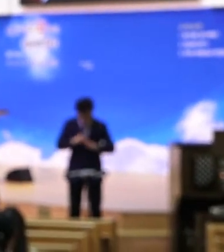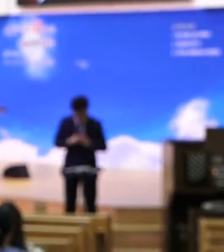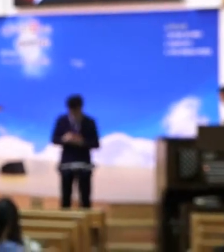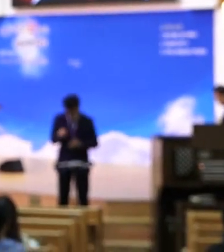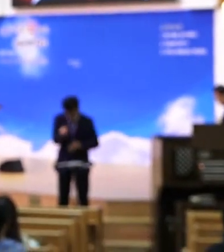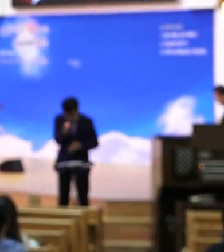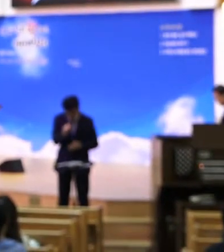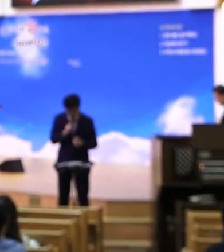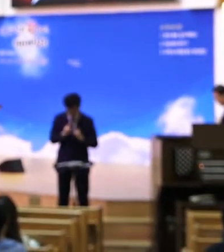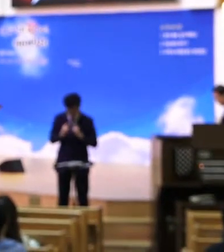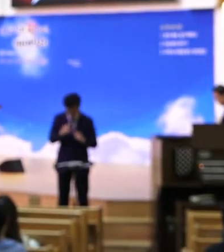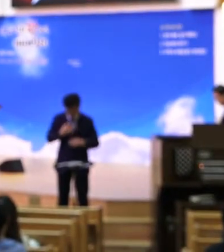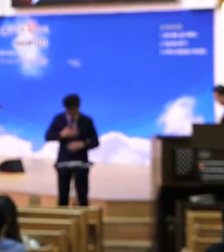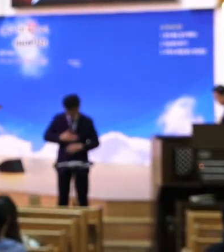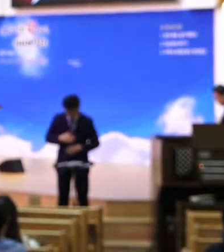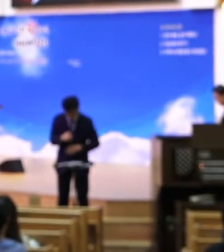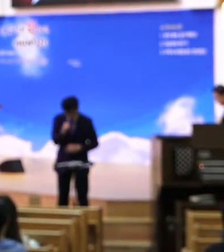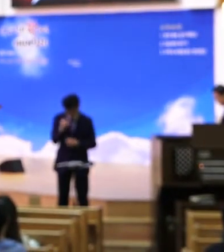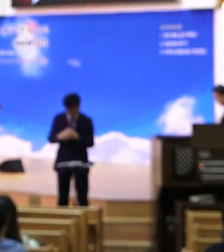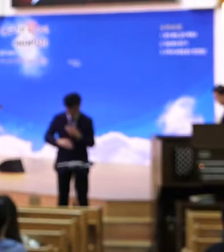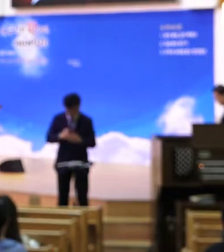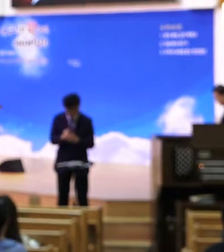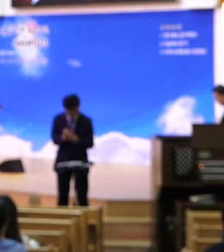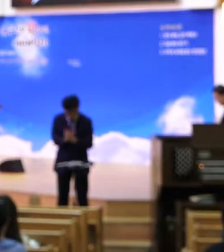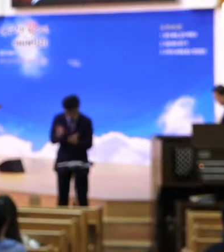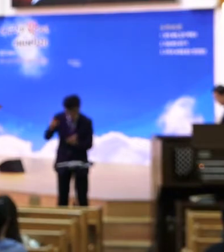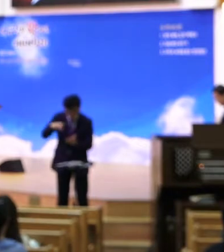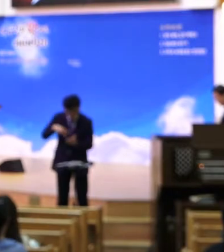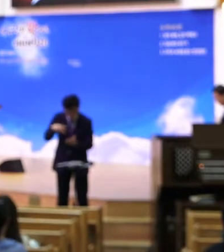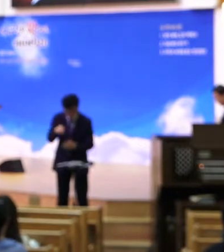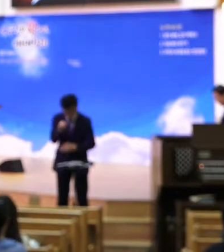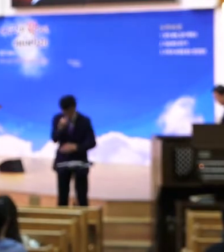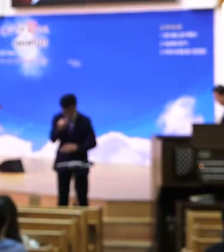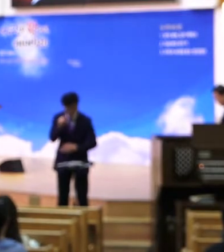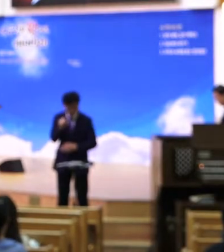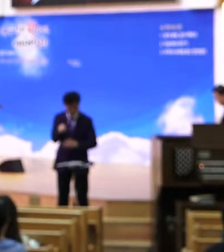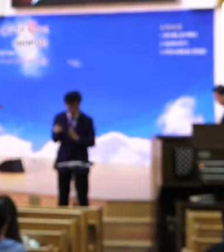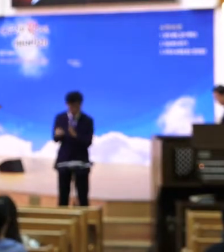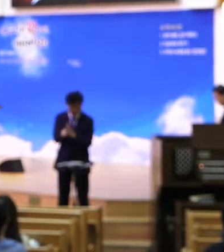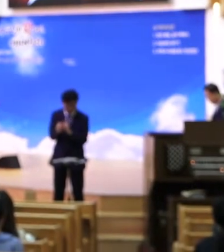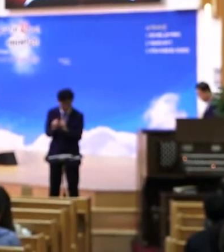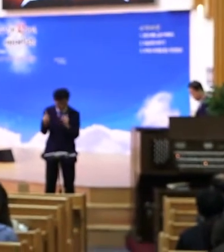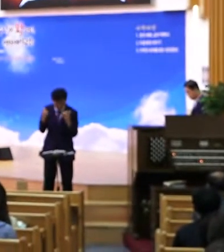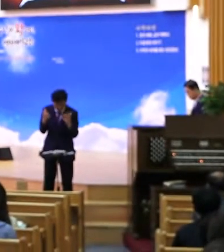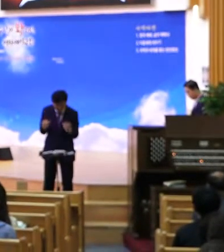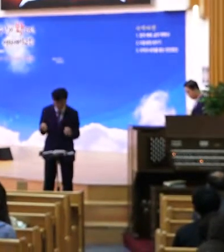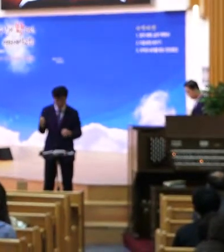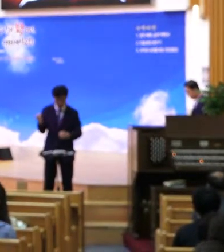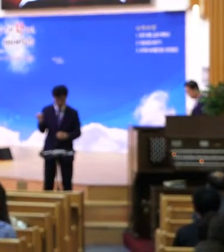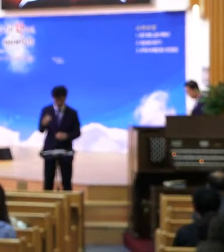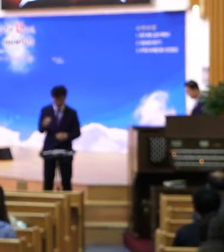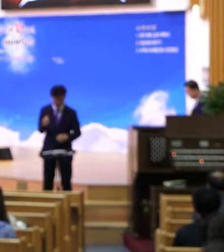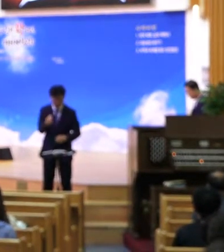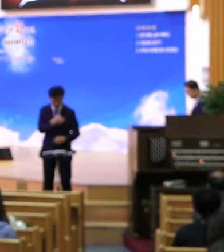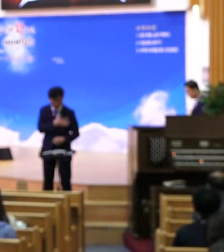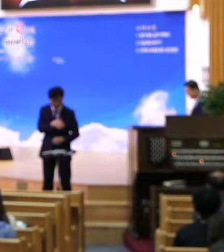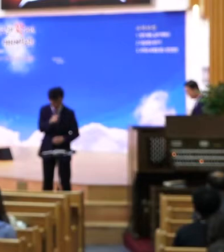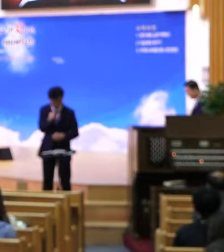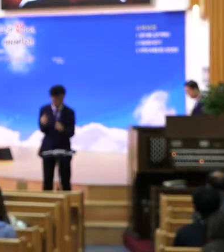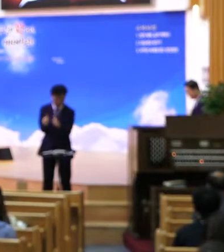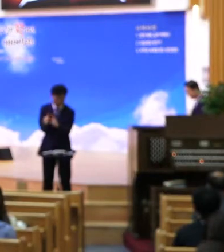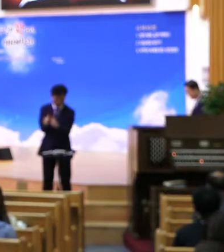그러한가 하여 날마다 성경을 상고하므로 그 중에 믿는 사람이 많고 또 헬라의 귀부인과 남자가